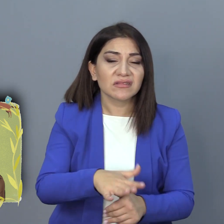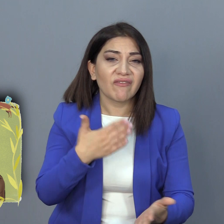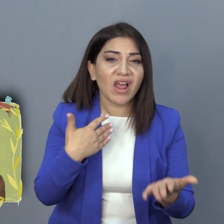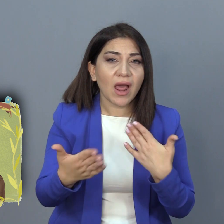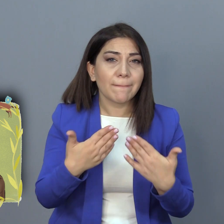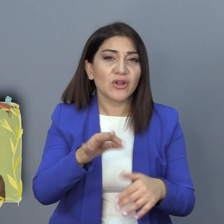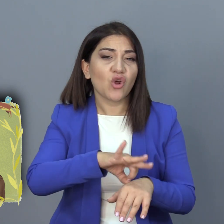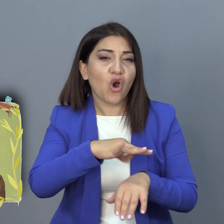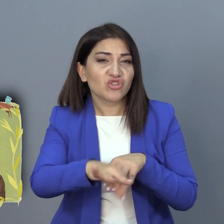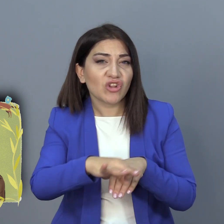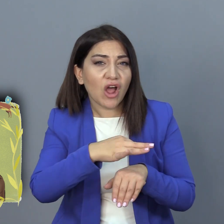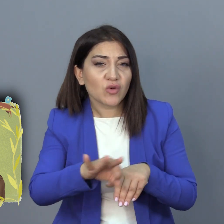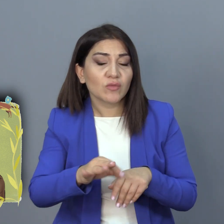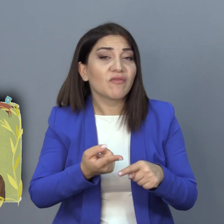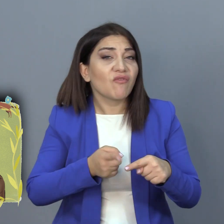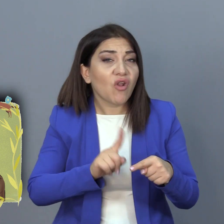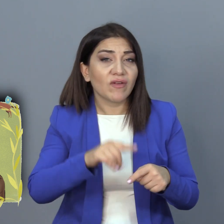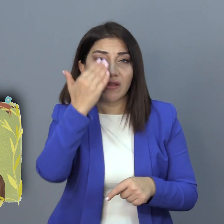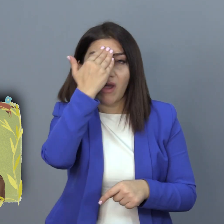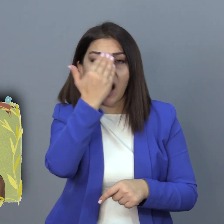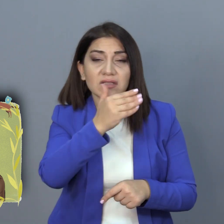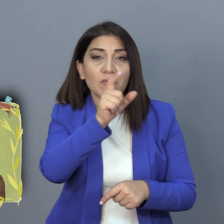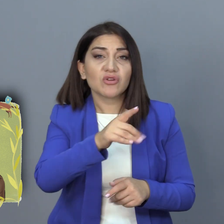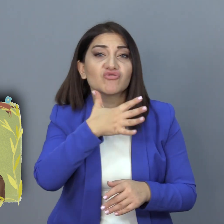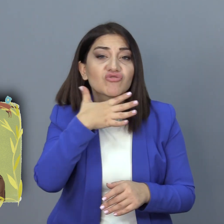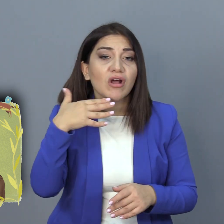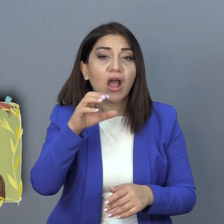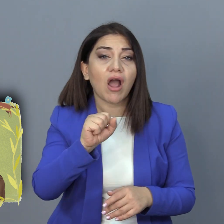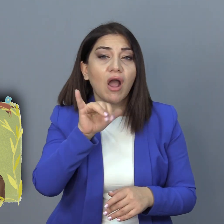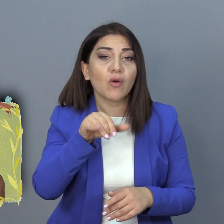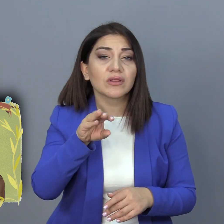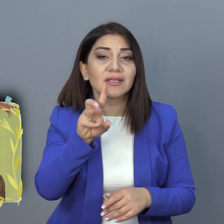խորշտանգումների, որով հետև հասարակության մեծ մասն այուտիզմի մասին ունի կախակալ